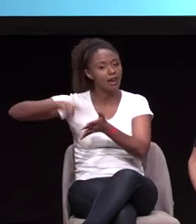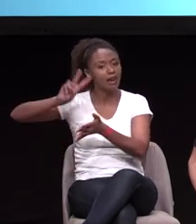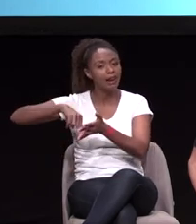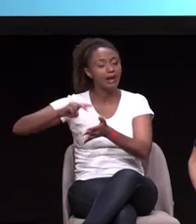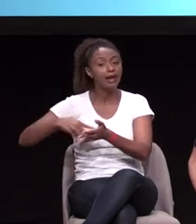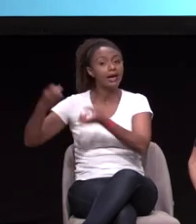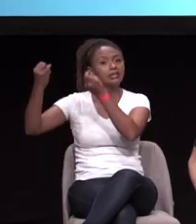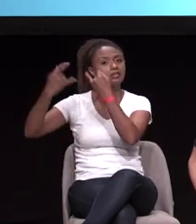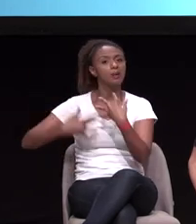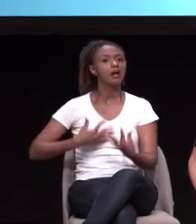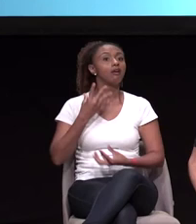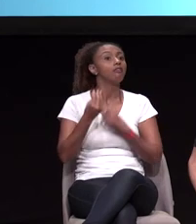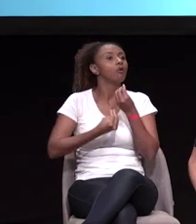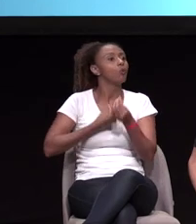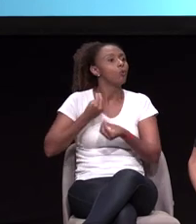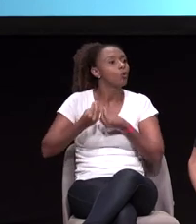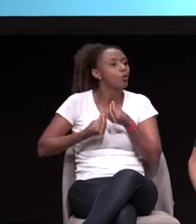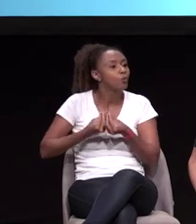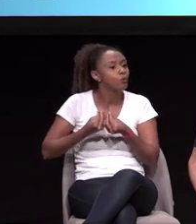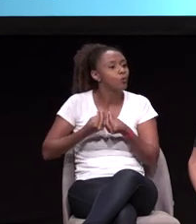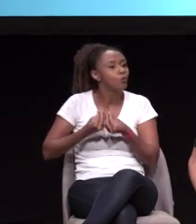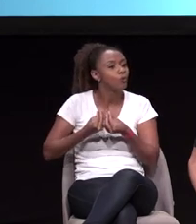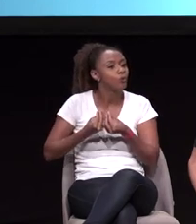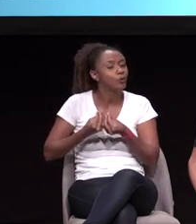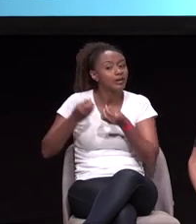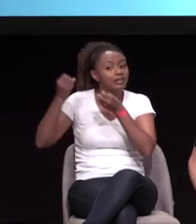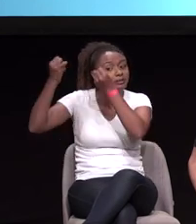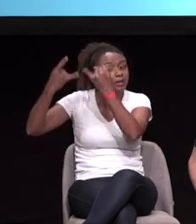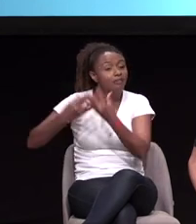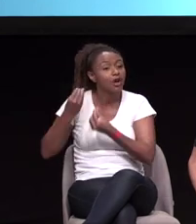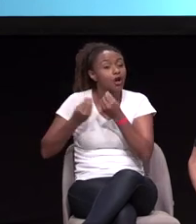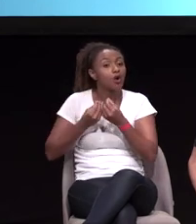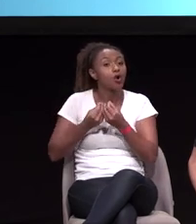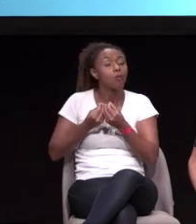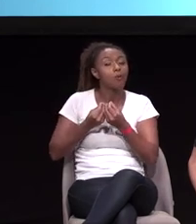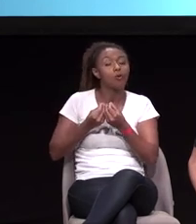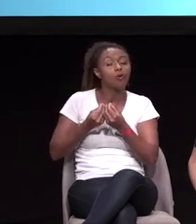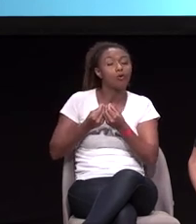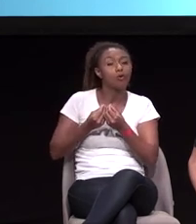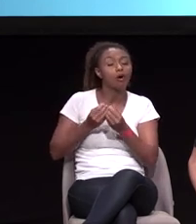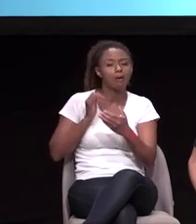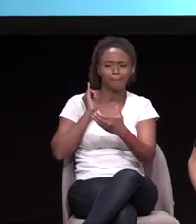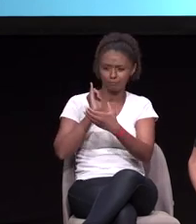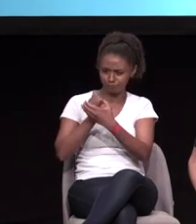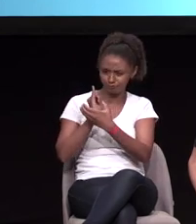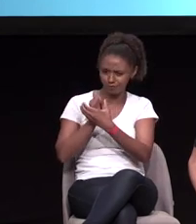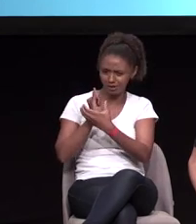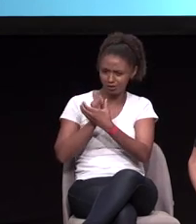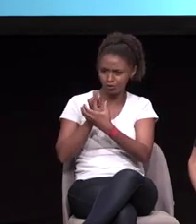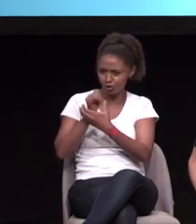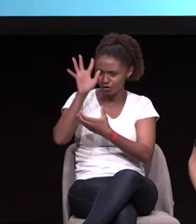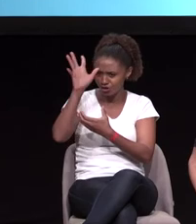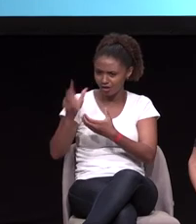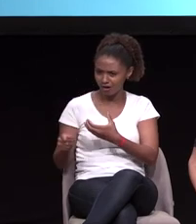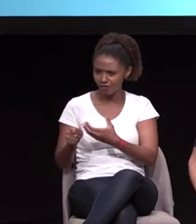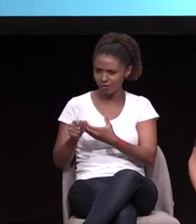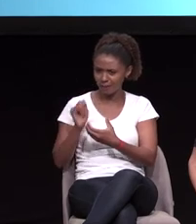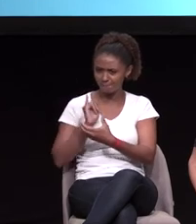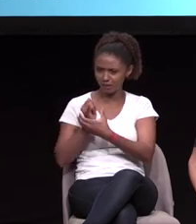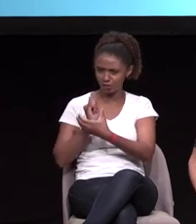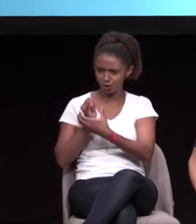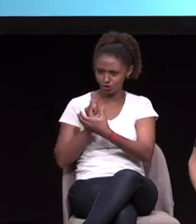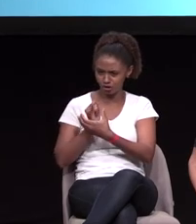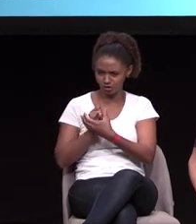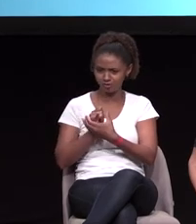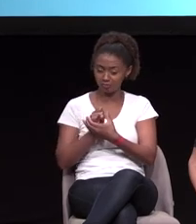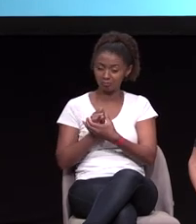como é que funcionava a mitologia africana independente da religiosidade de qualquer um de nós